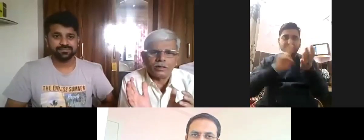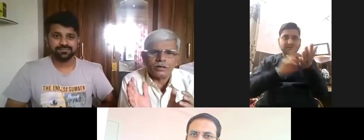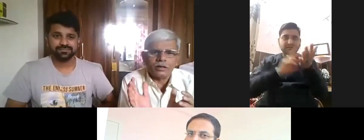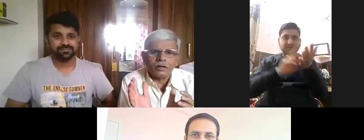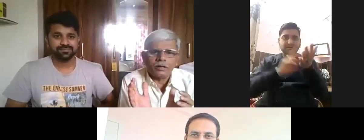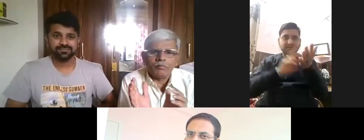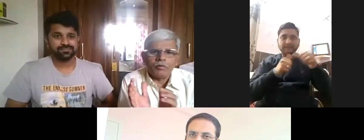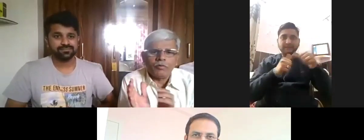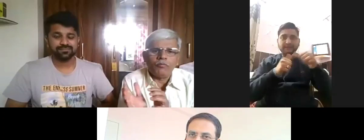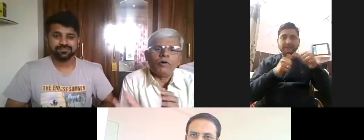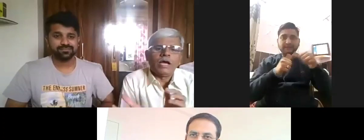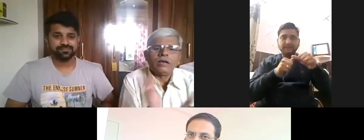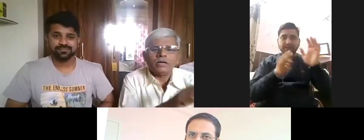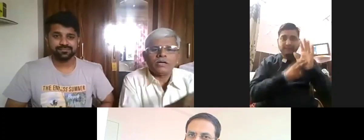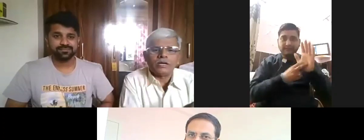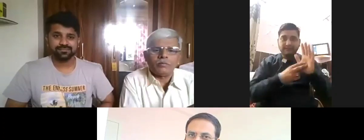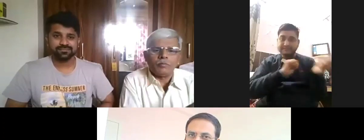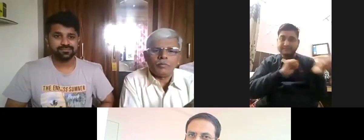डिफरेंट,